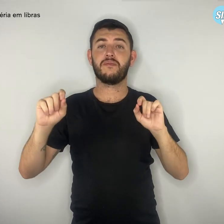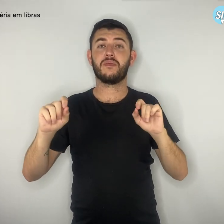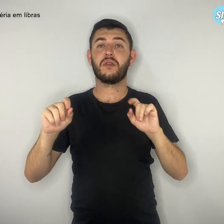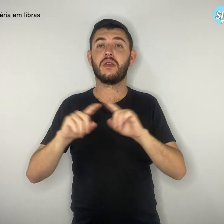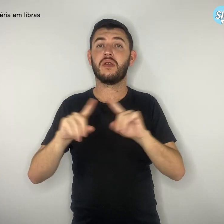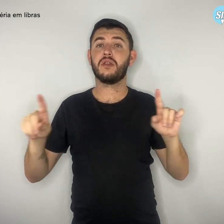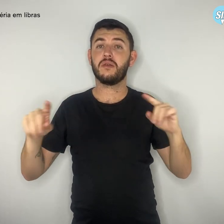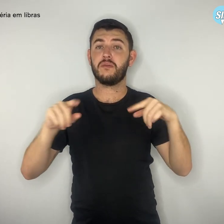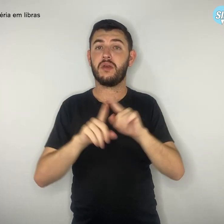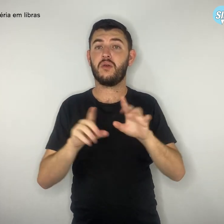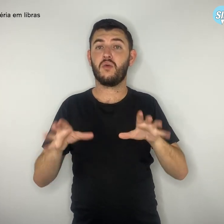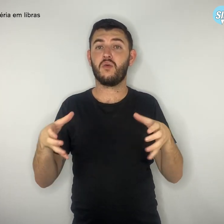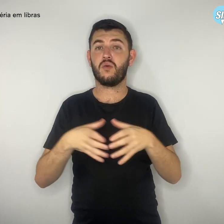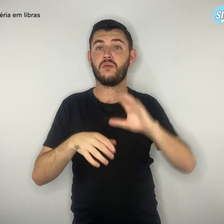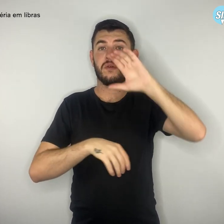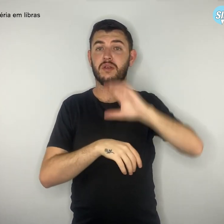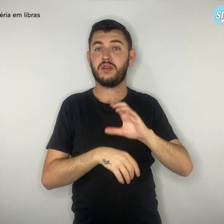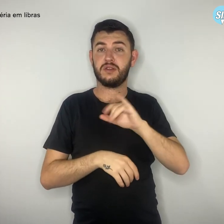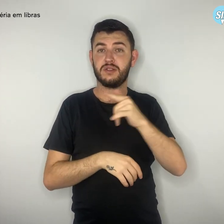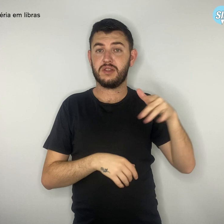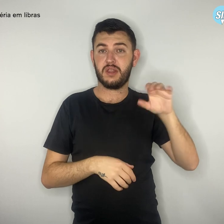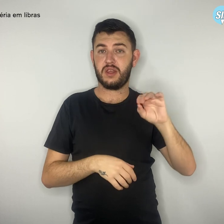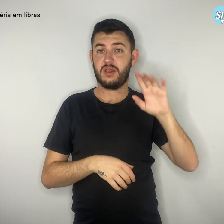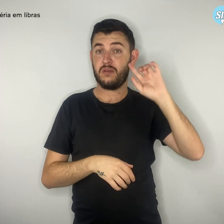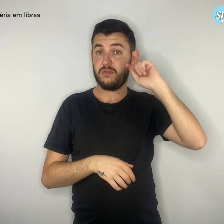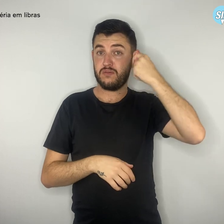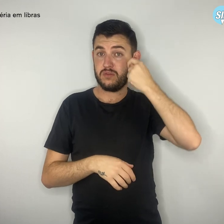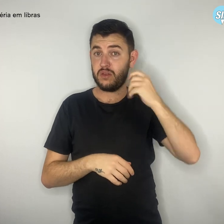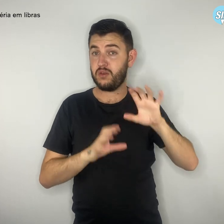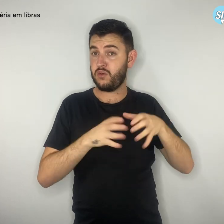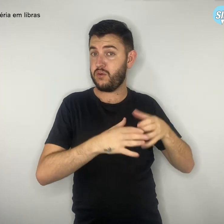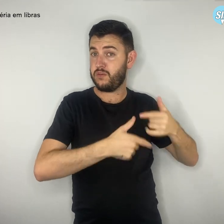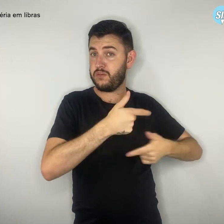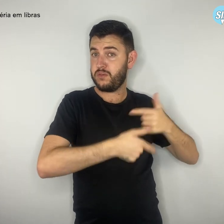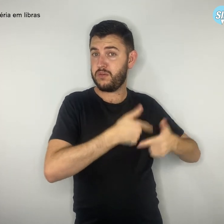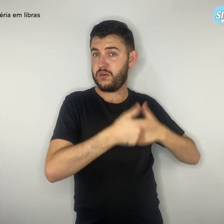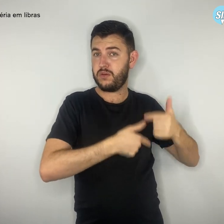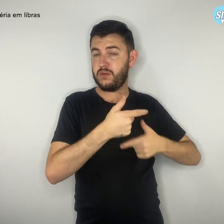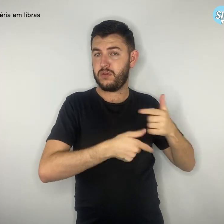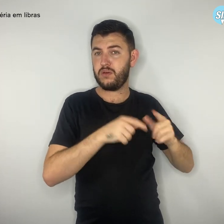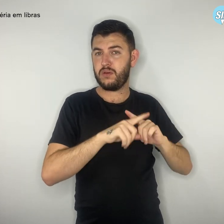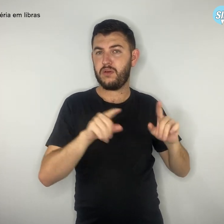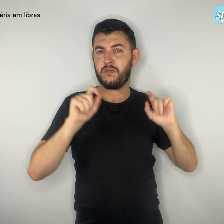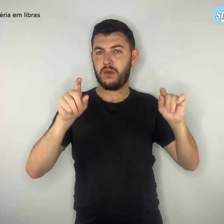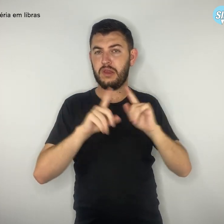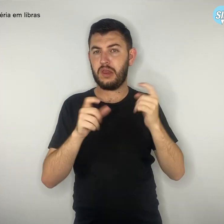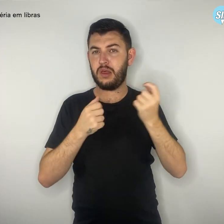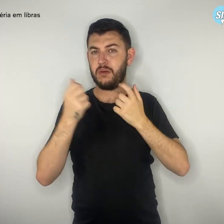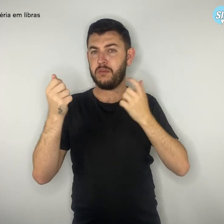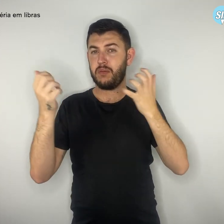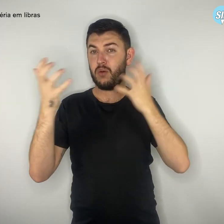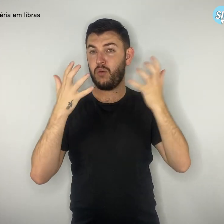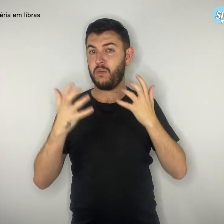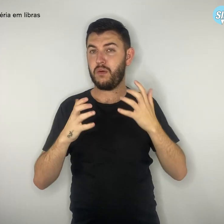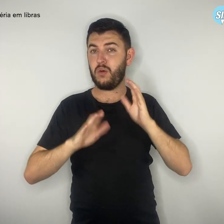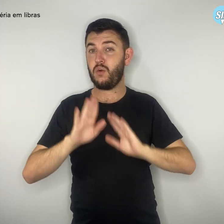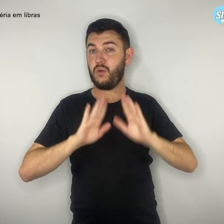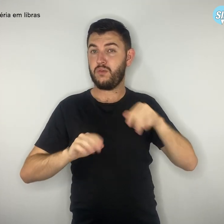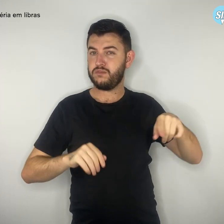com os cidadãos negros da classe trabalhadora em vez de se ressentirem deles.